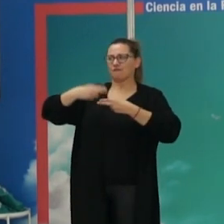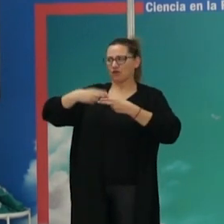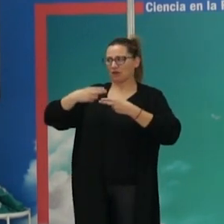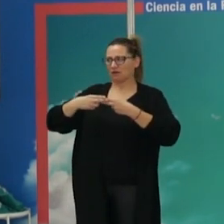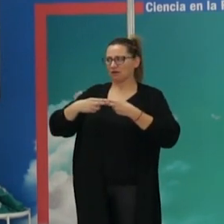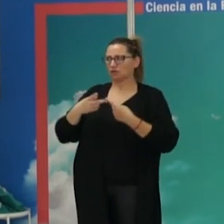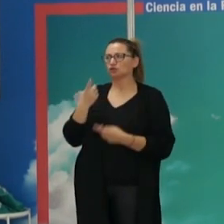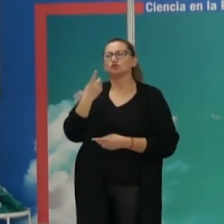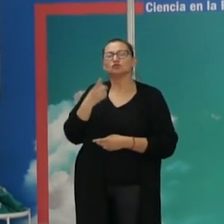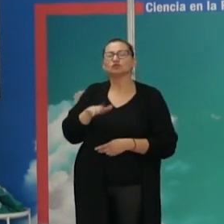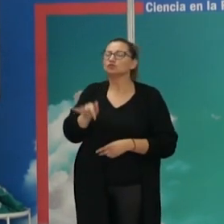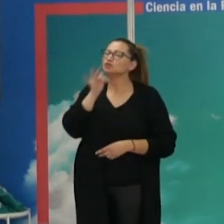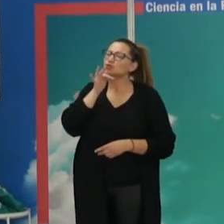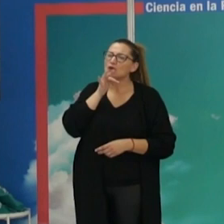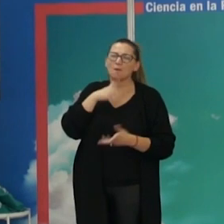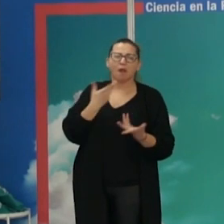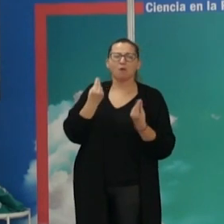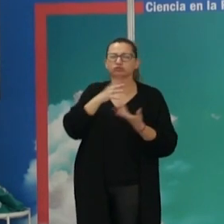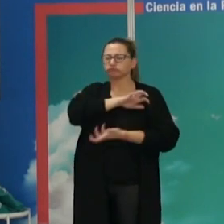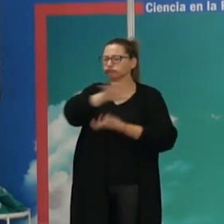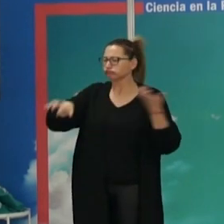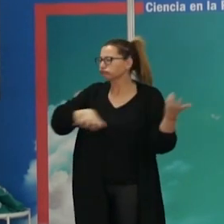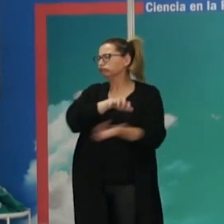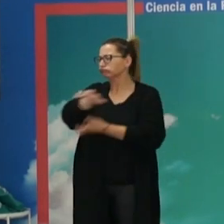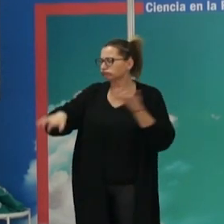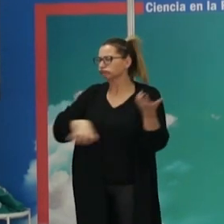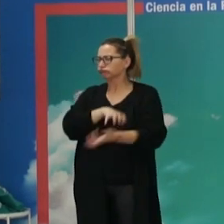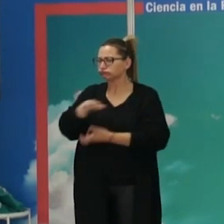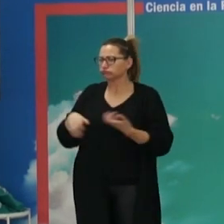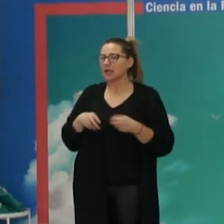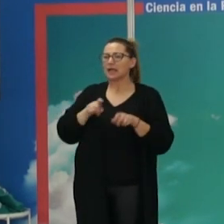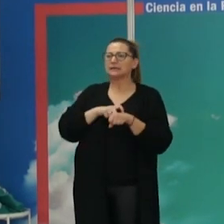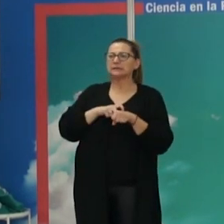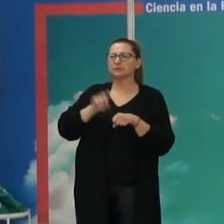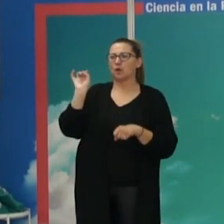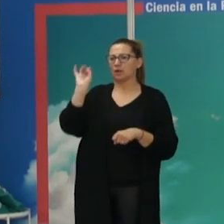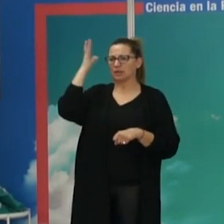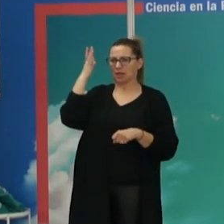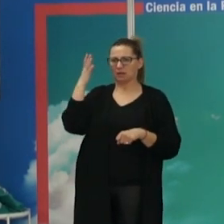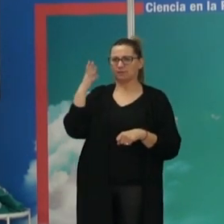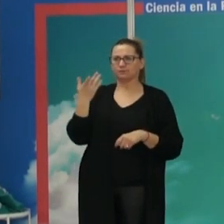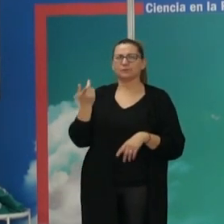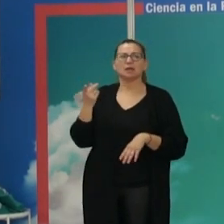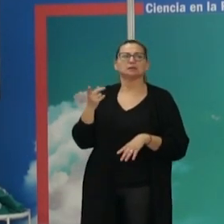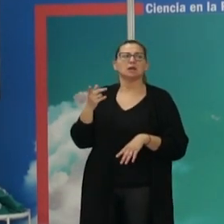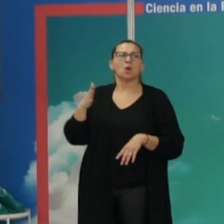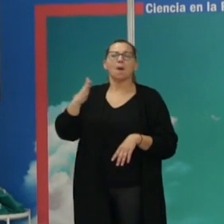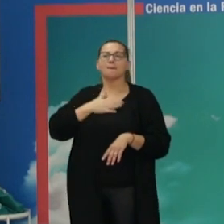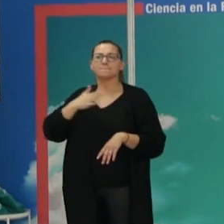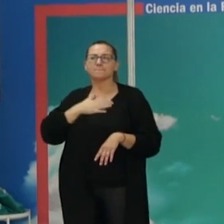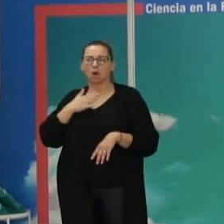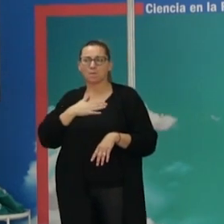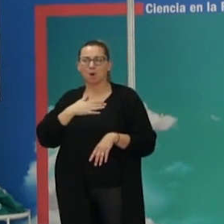No es tan obvio, hay muchísimas controversias, y no son solo controversias ideológicas, son controversias entre los propios expertos